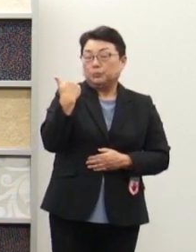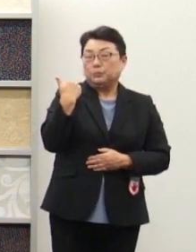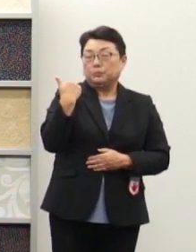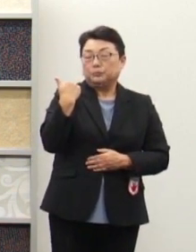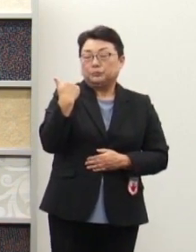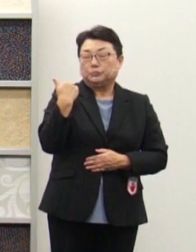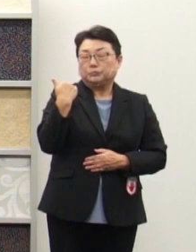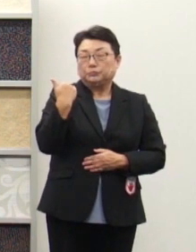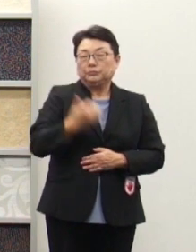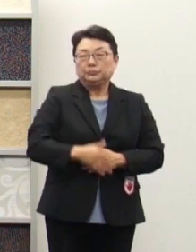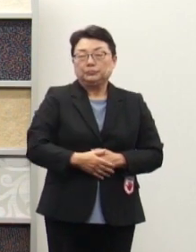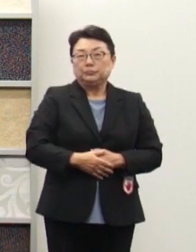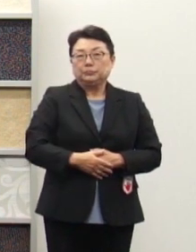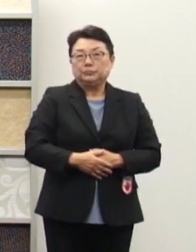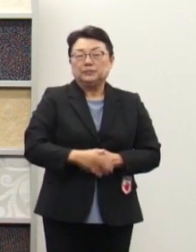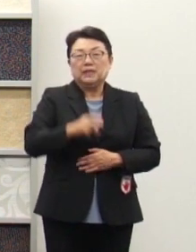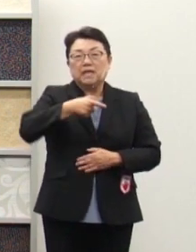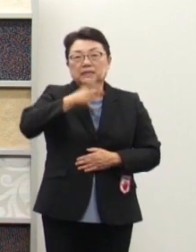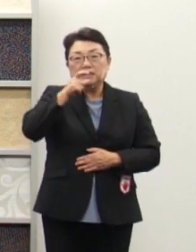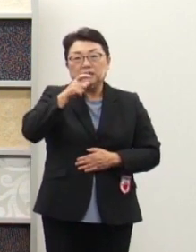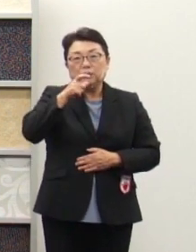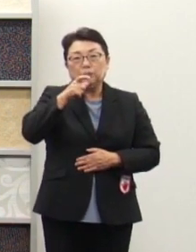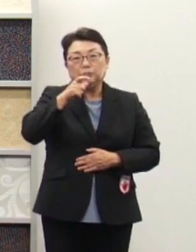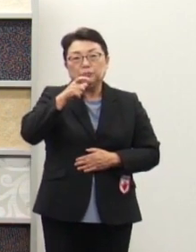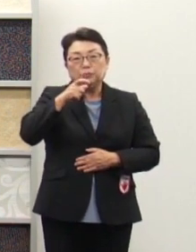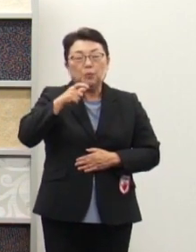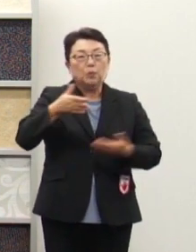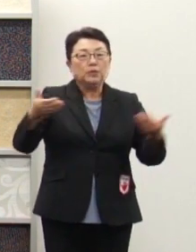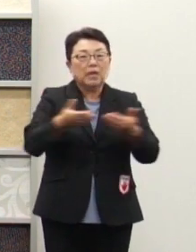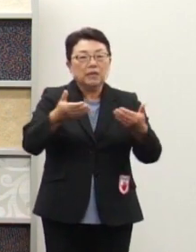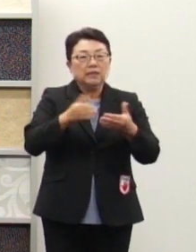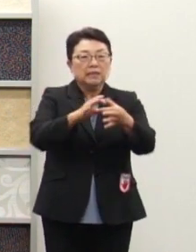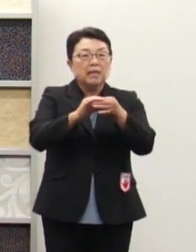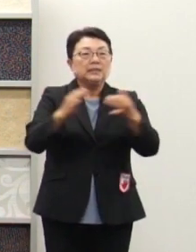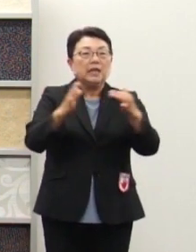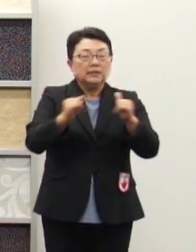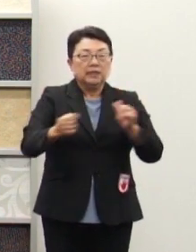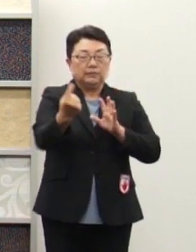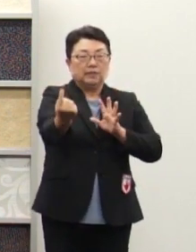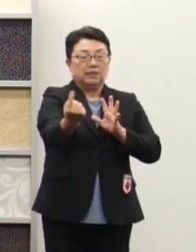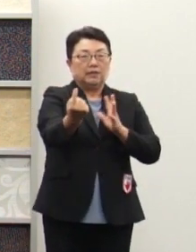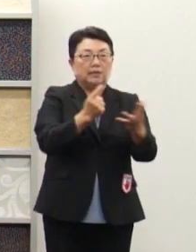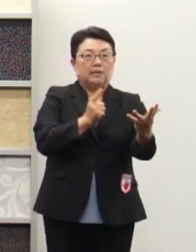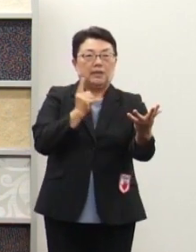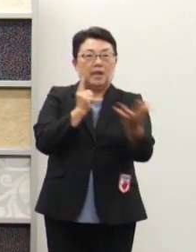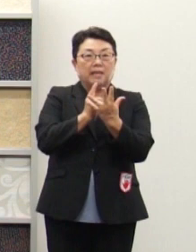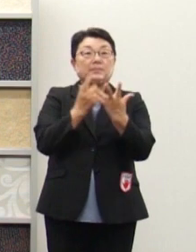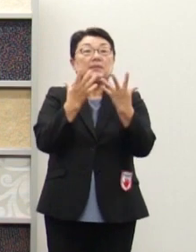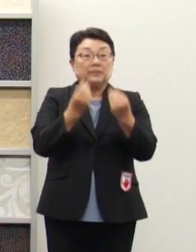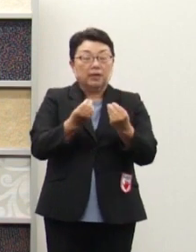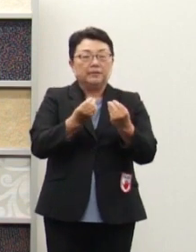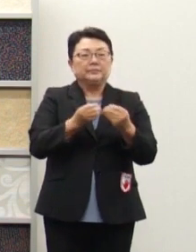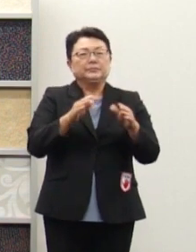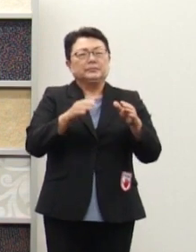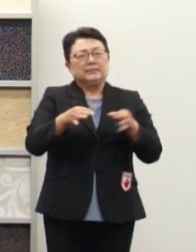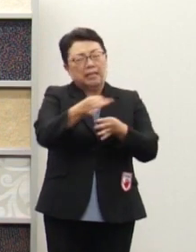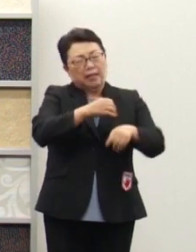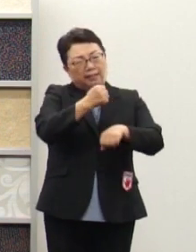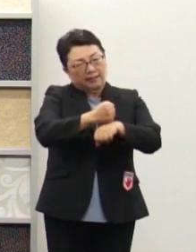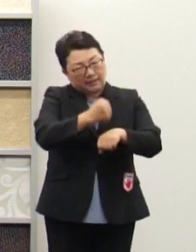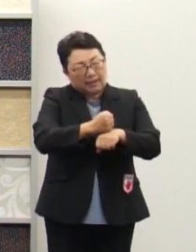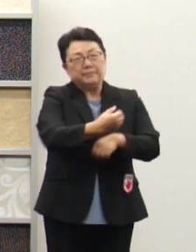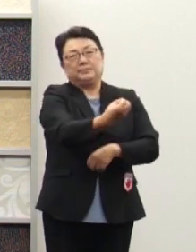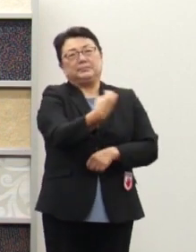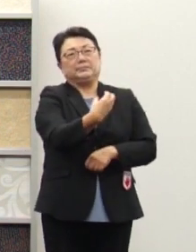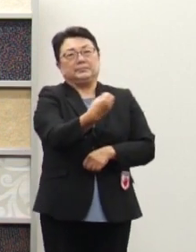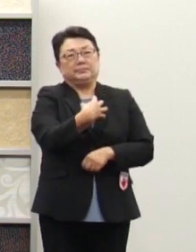が、飲食業関係団体の皆様が私のもとにお越しになり、経営上の苦境を訴えられますととも